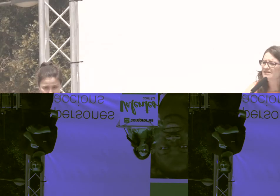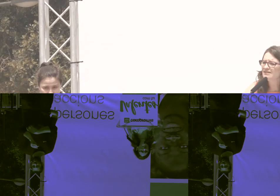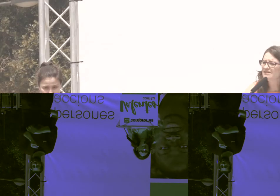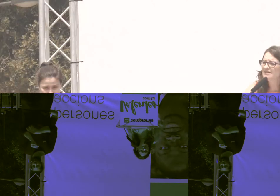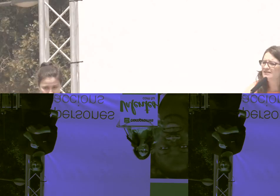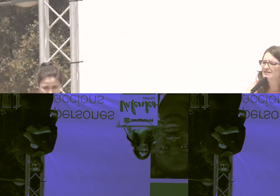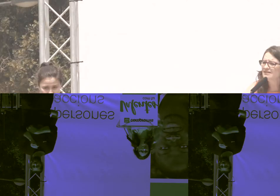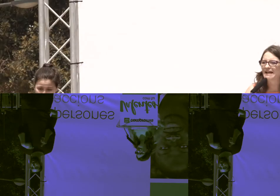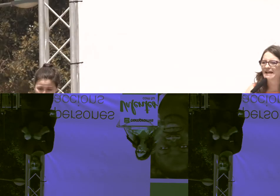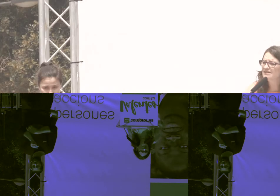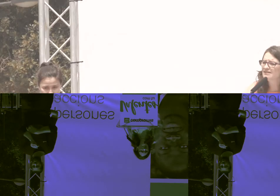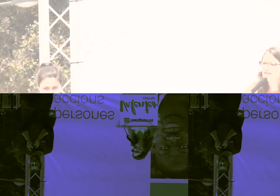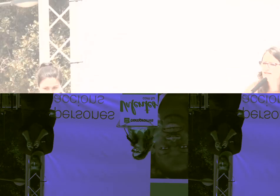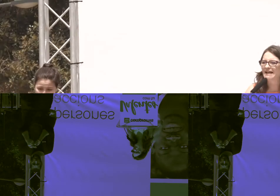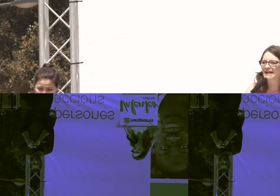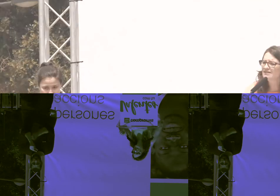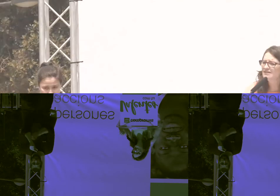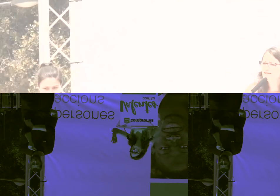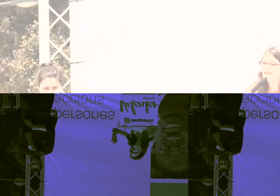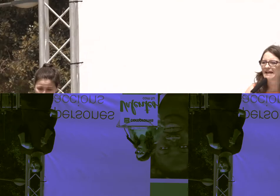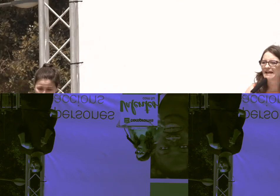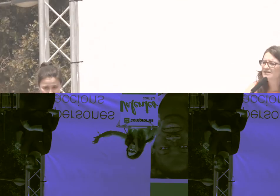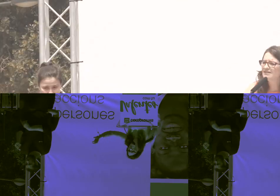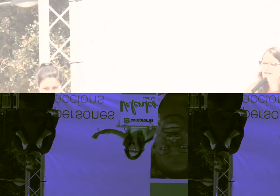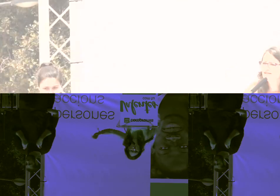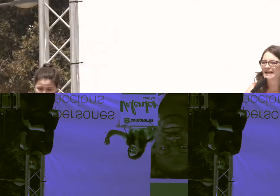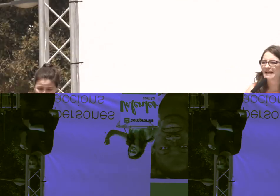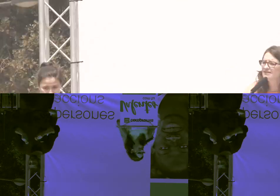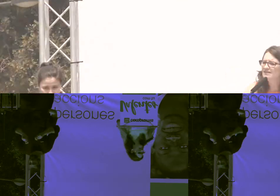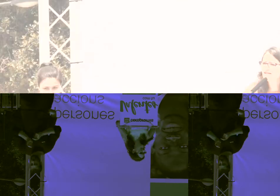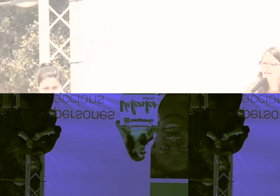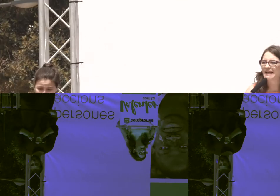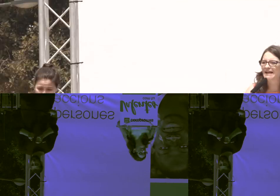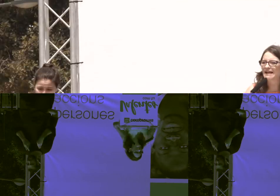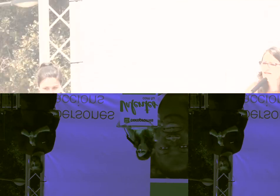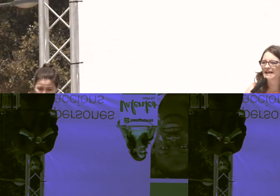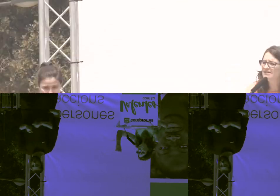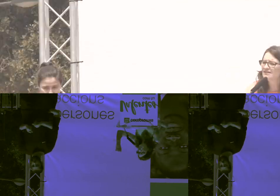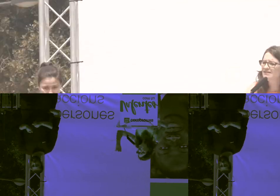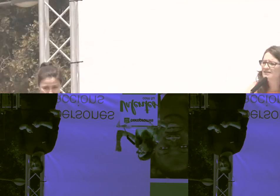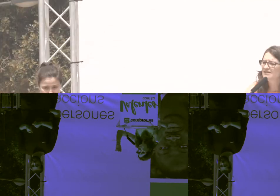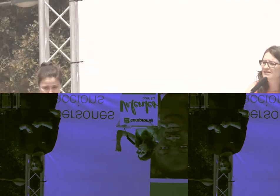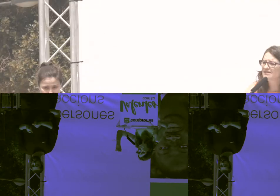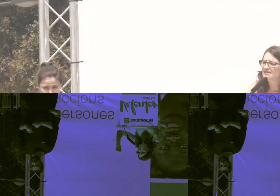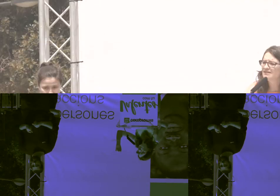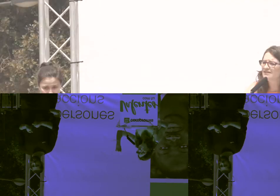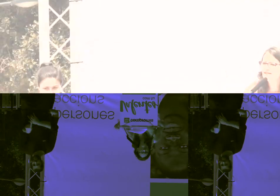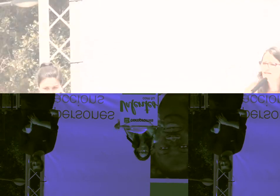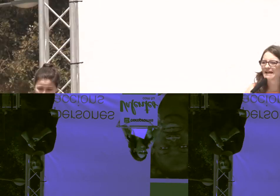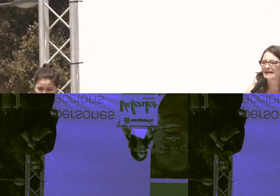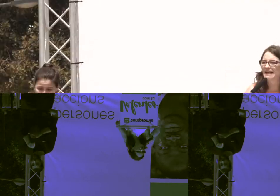aquestes coses xicotetes de la vida, però que ens fan feliç un poquet tots els dies. Se'n recordeu? Doncs això són els canvis que estem